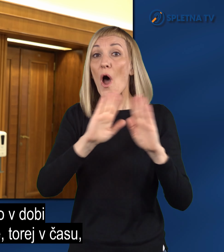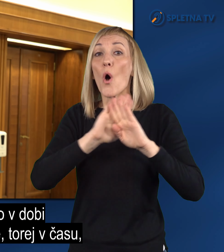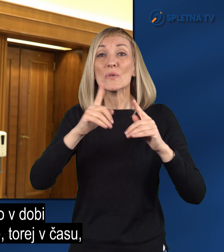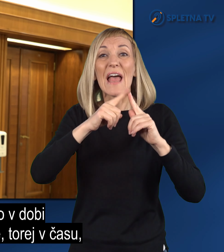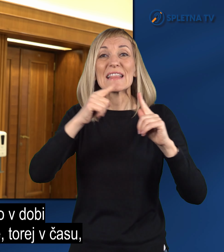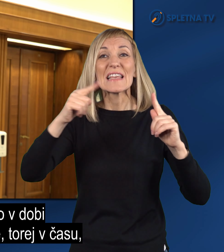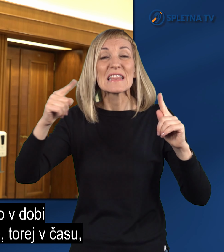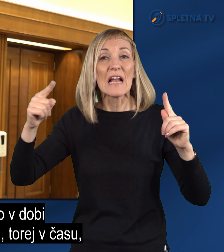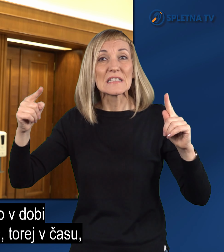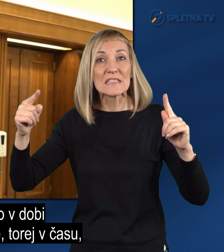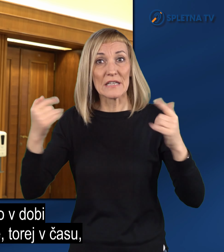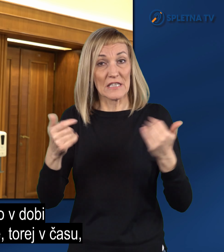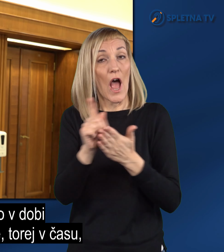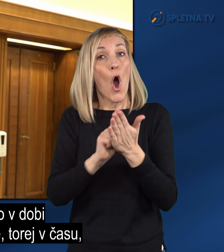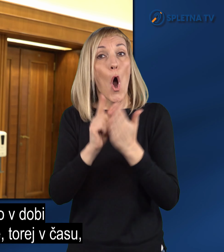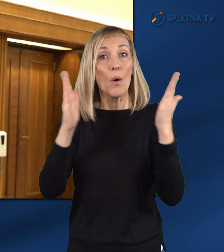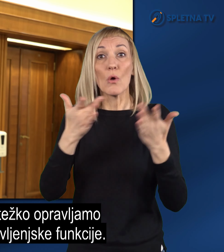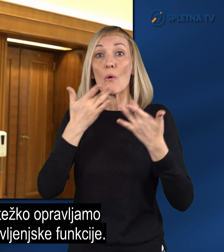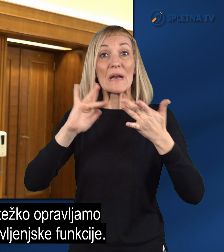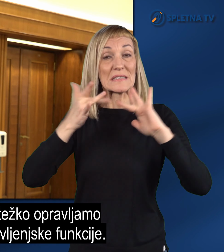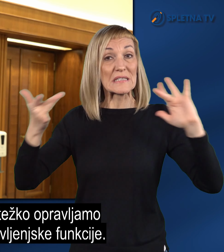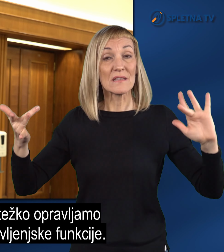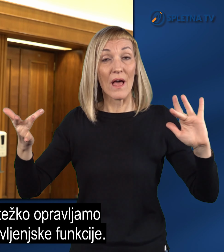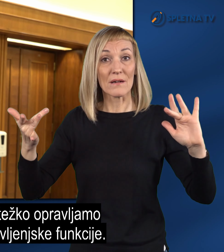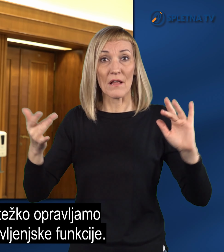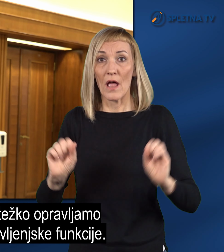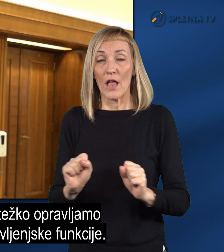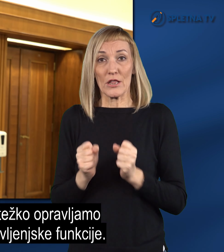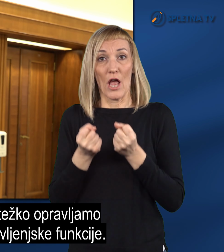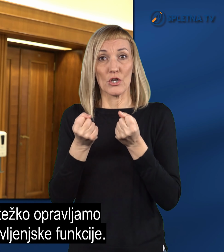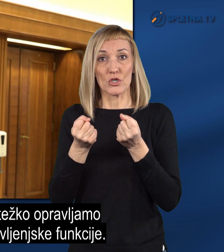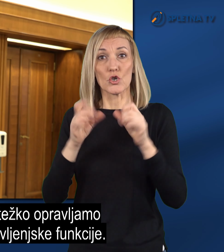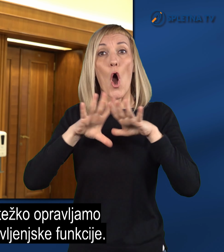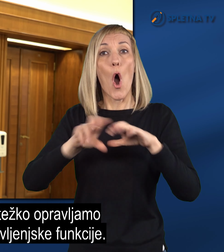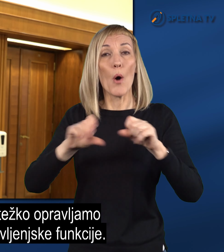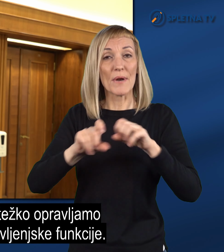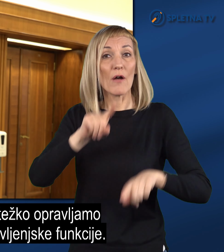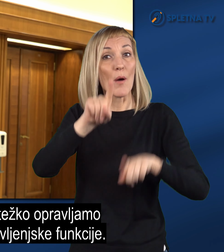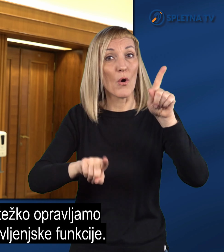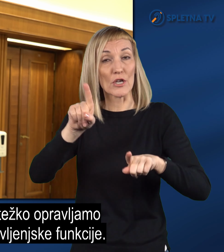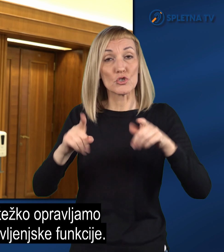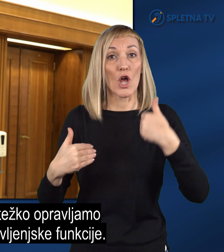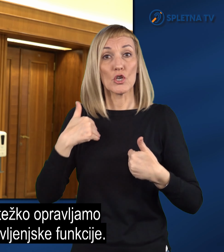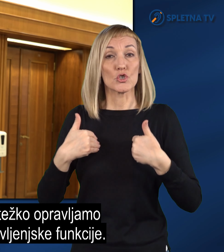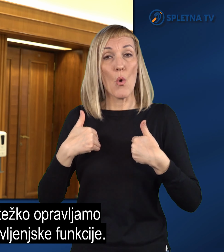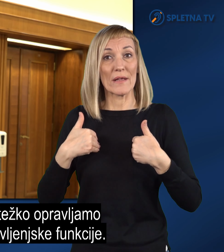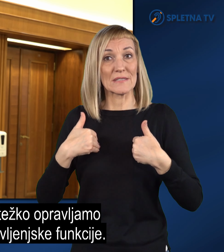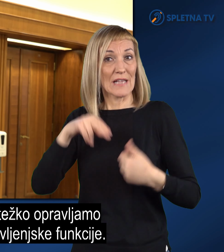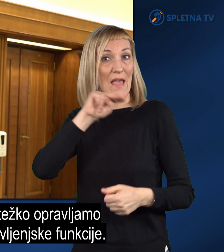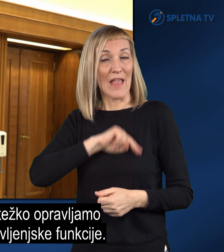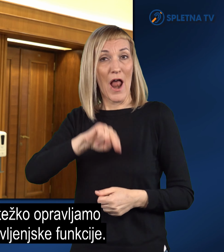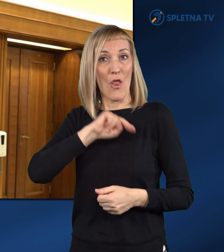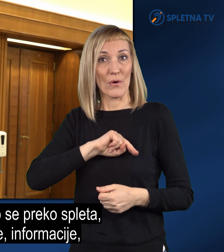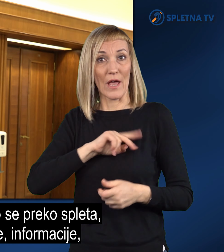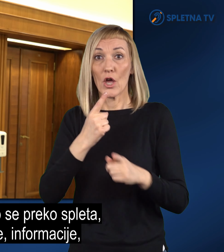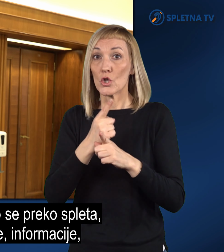eri digitalizacije, torej v času, ko brez interneta pravzaprav težko opravljamo najrazličnejše življenjske